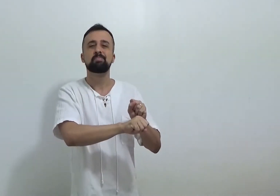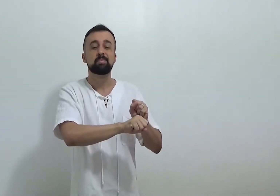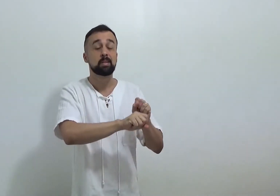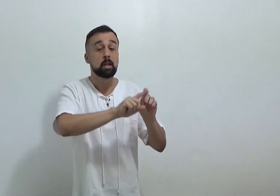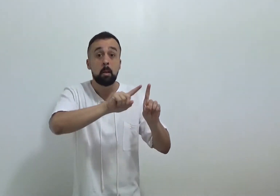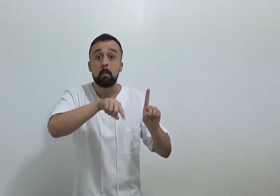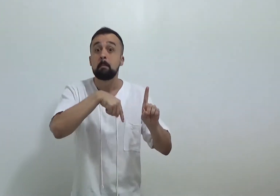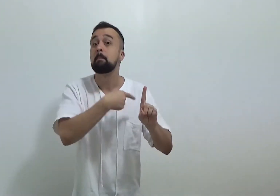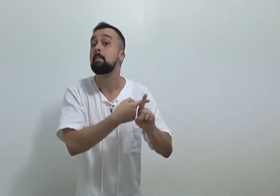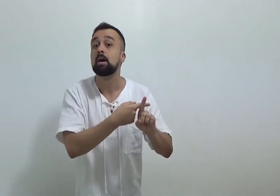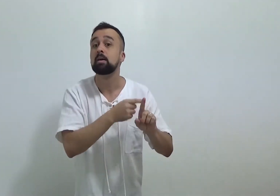apenas a terra,